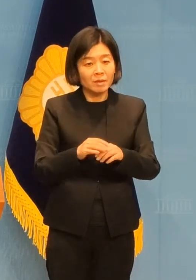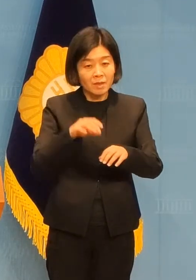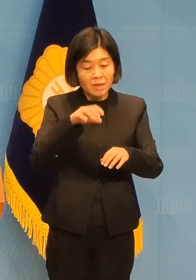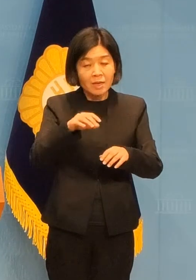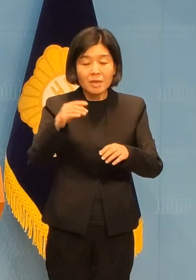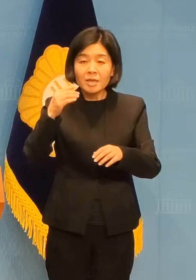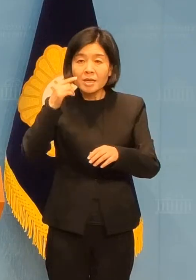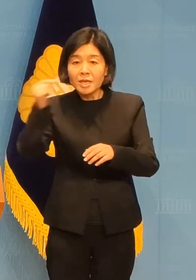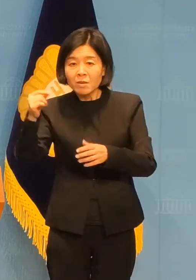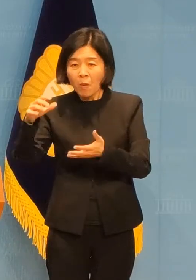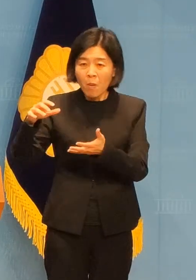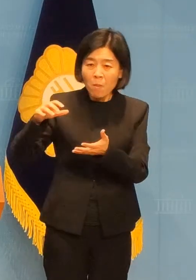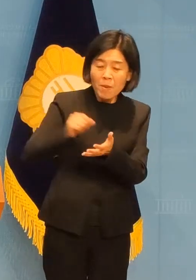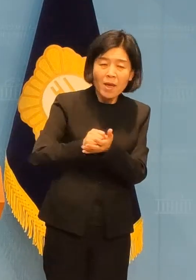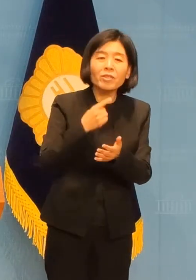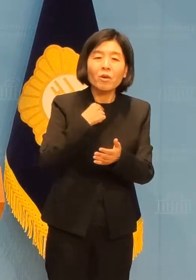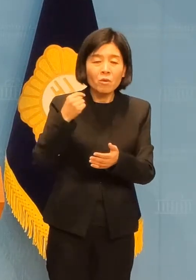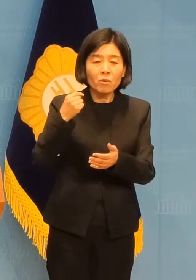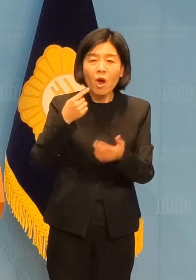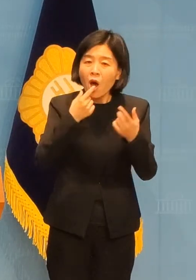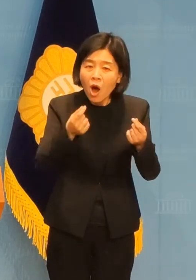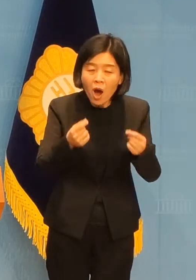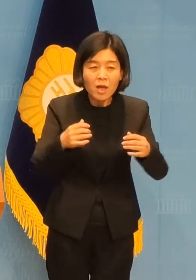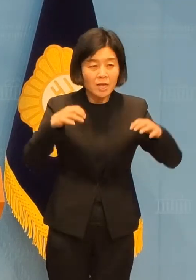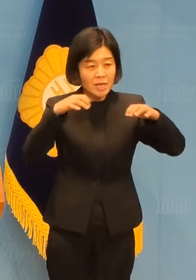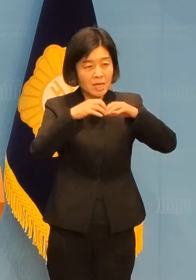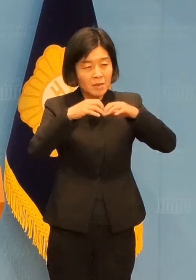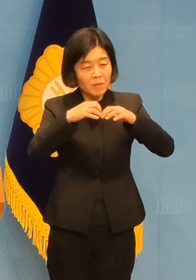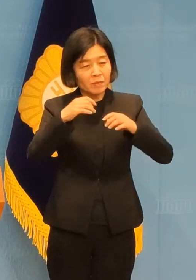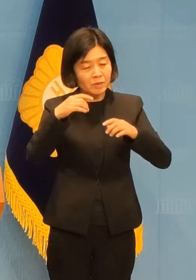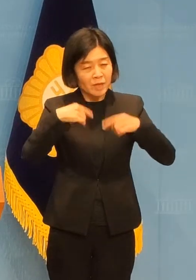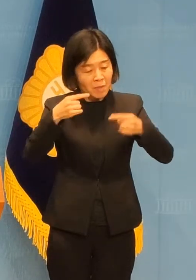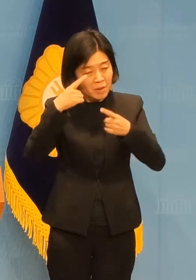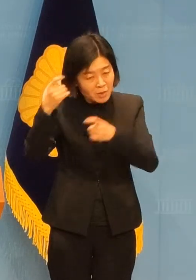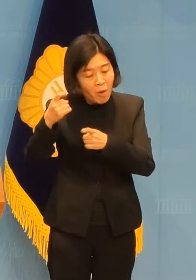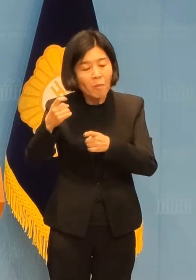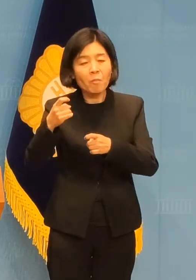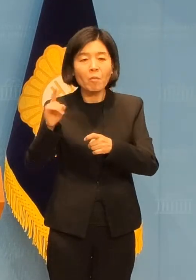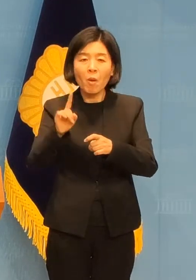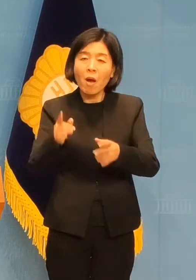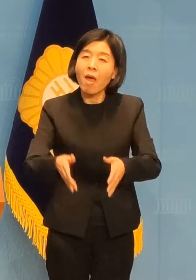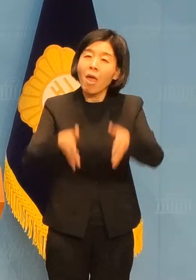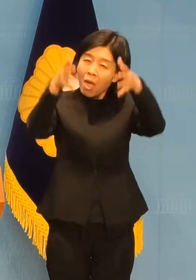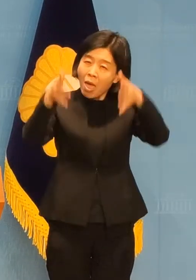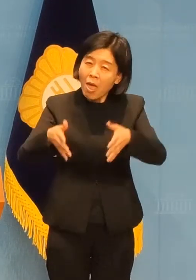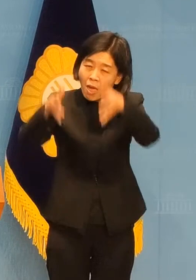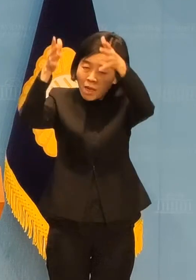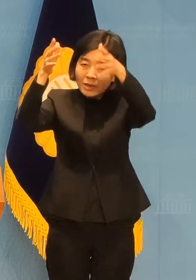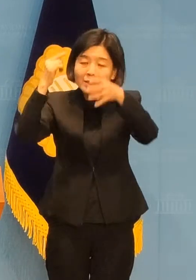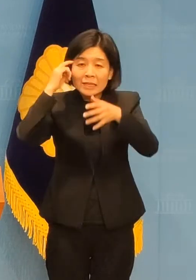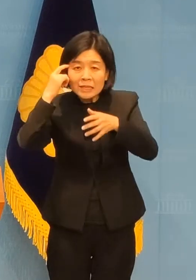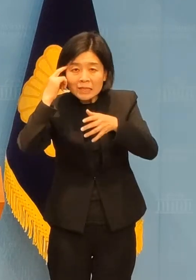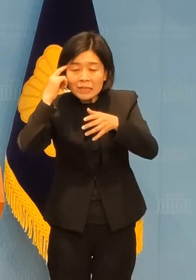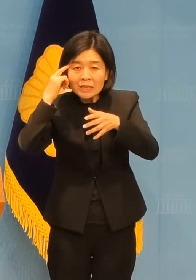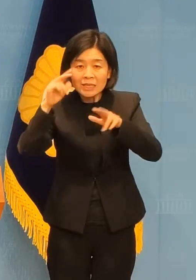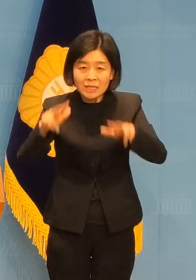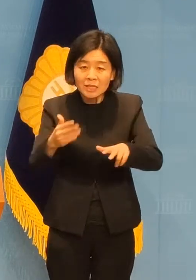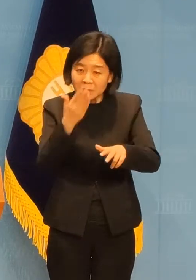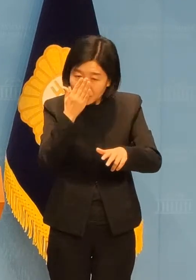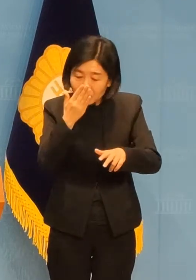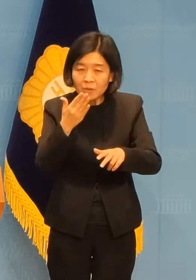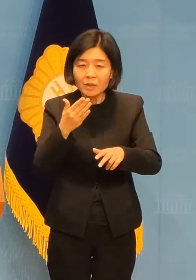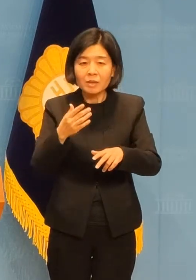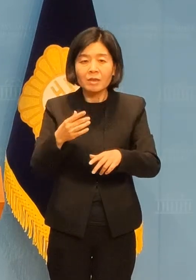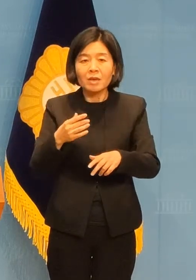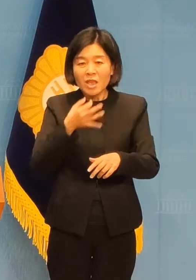쓰고 조고층 빌딩 건설에 헌납하겠다는 오 시장의 근시안을 함께 비판하고 멈춰